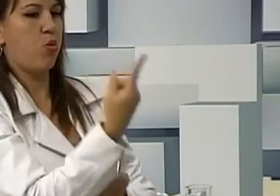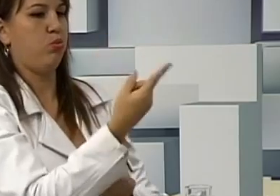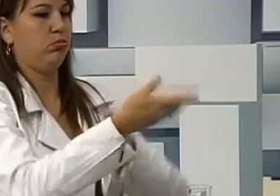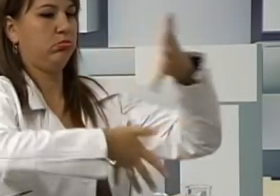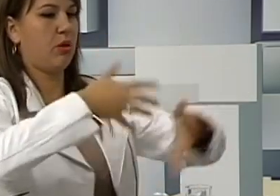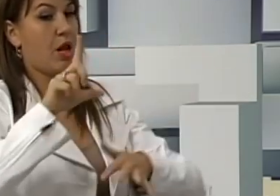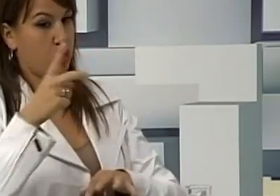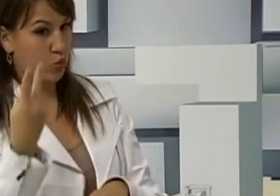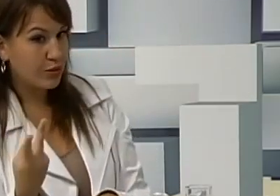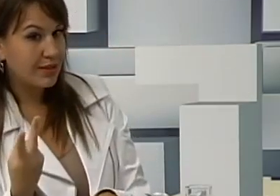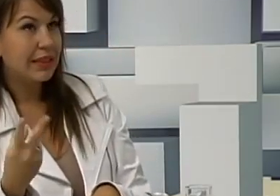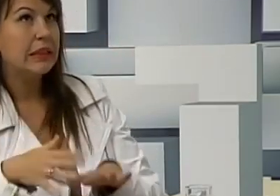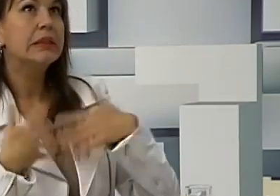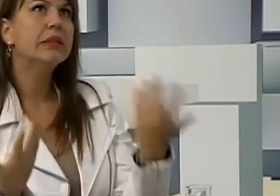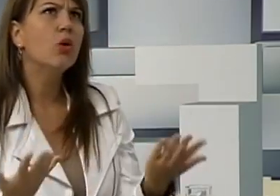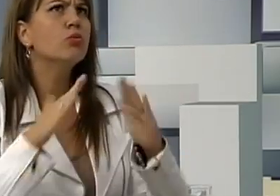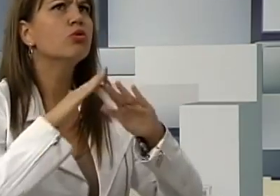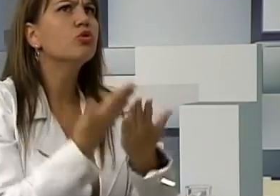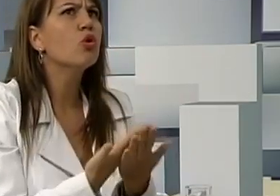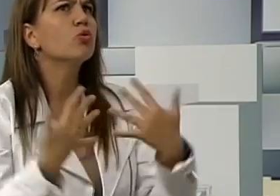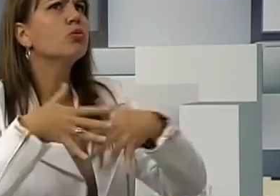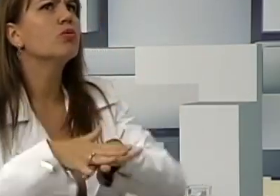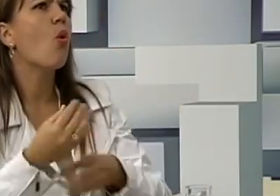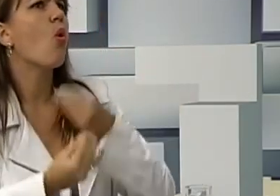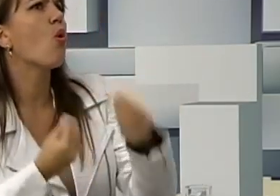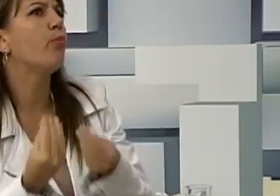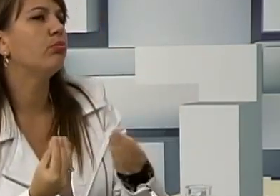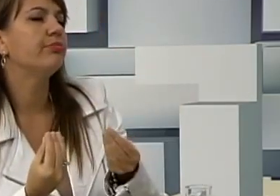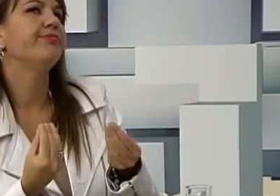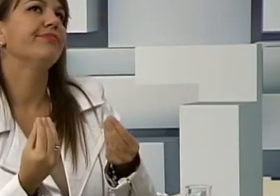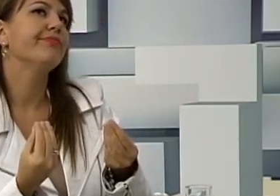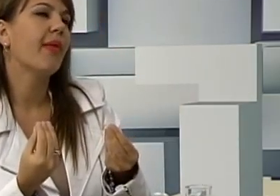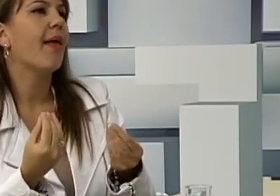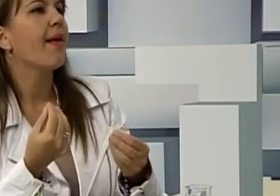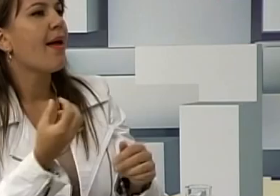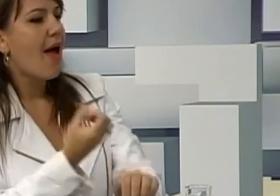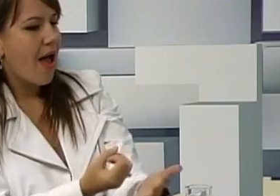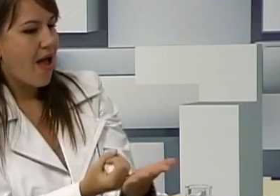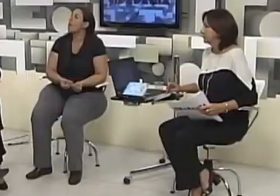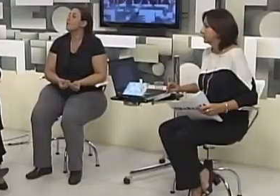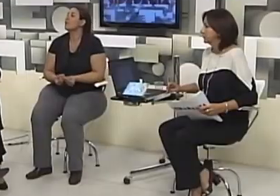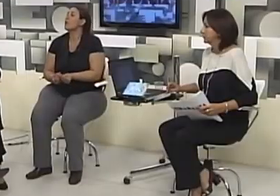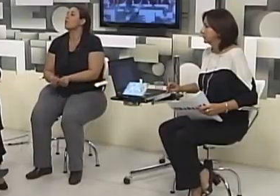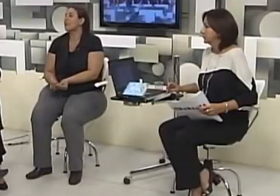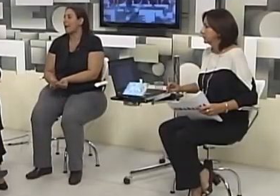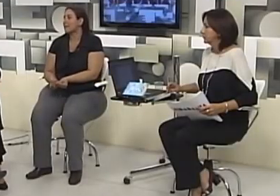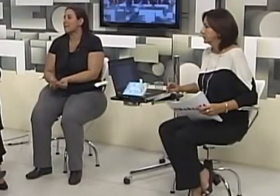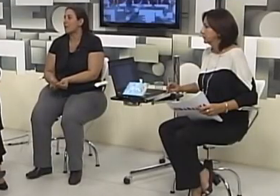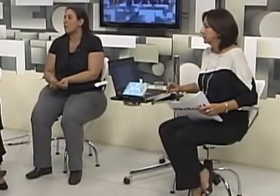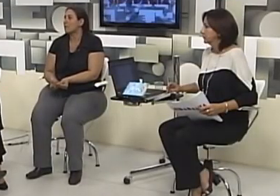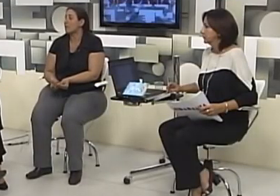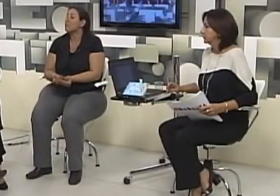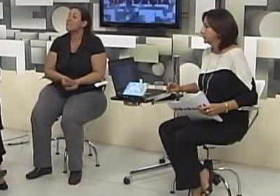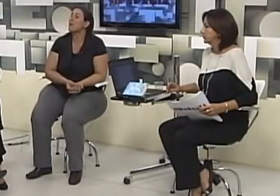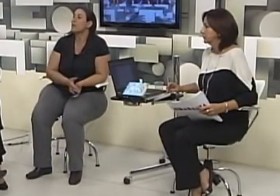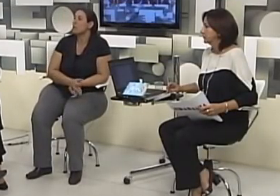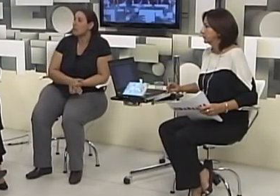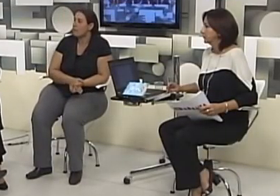decreto 5626 tem trazido isso e a gente reflete sobre isso. Como isso acontece na